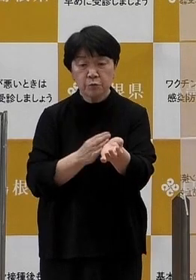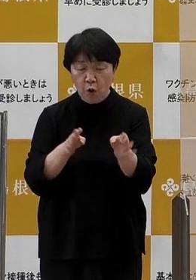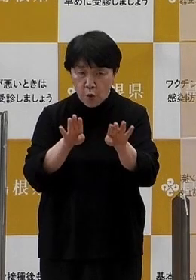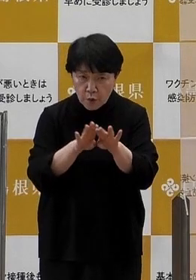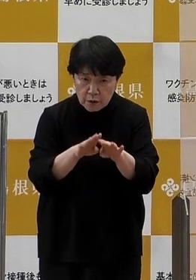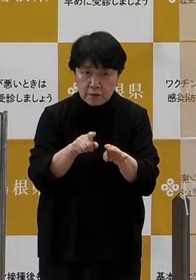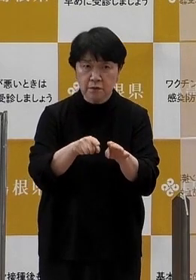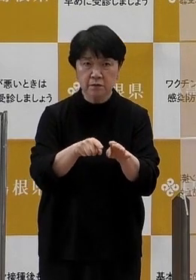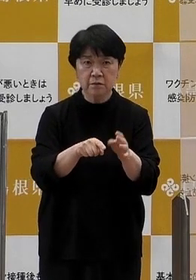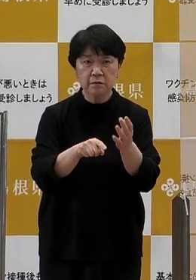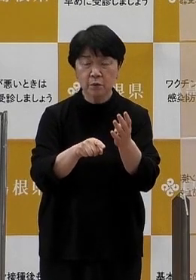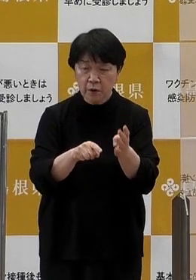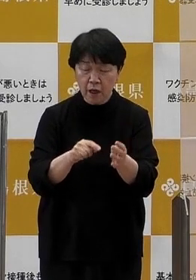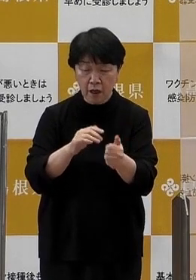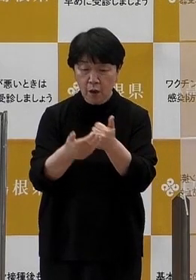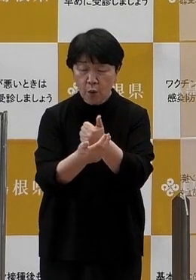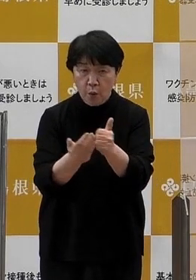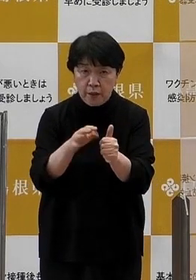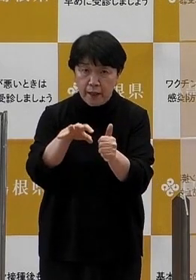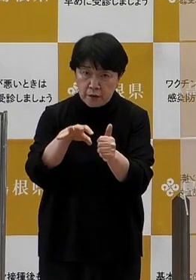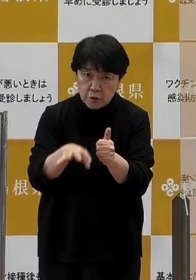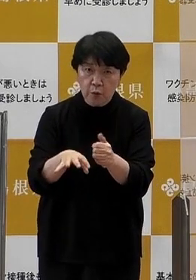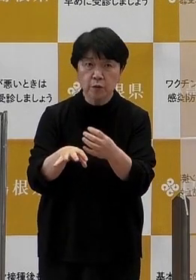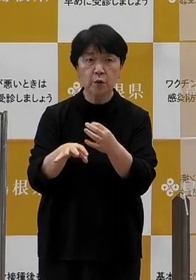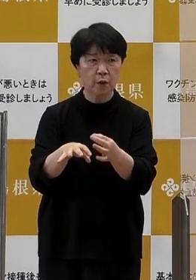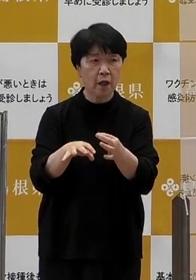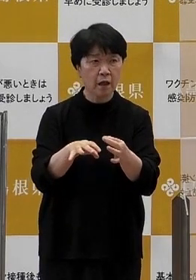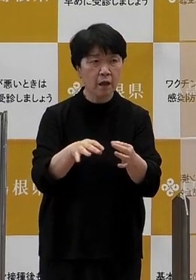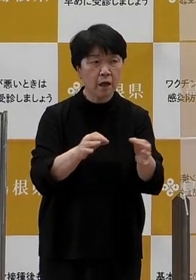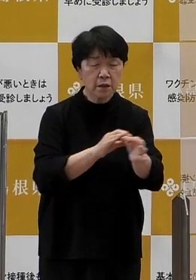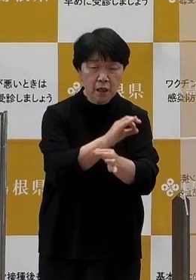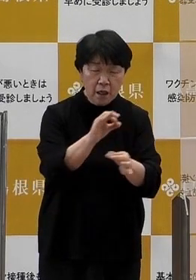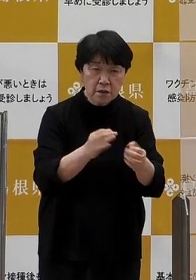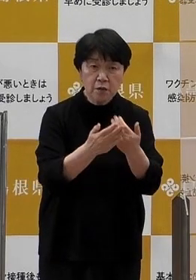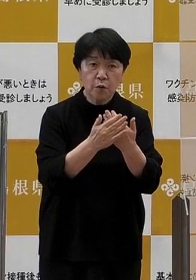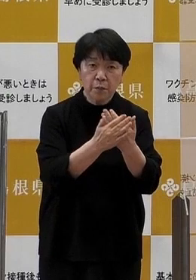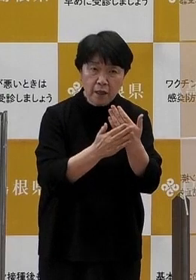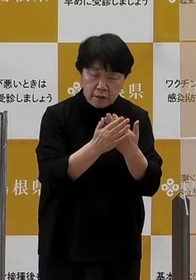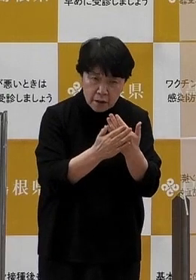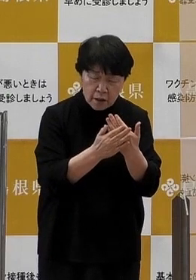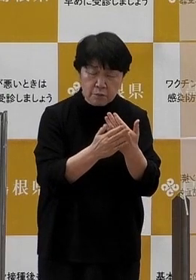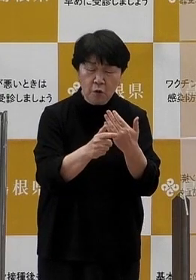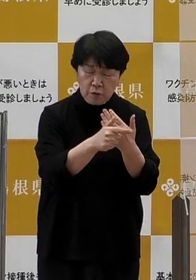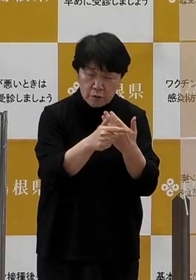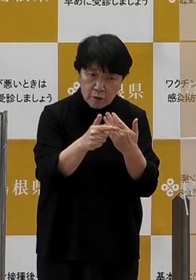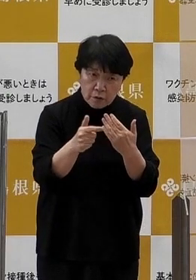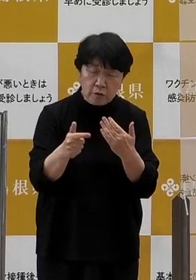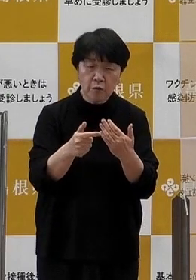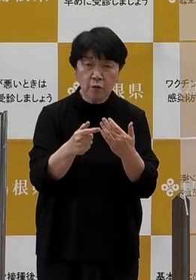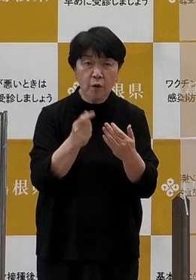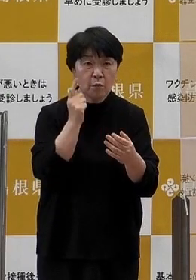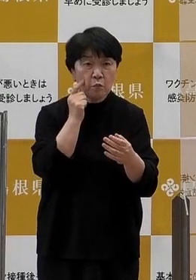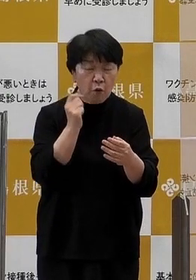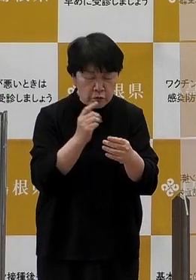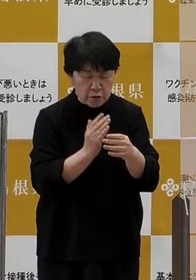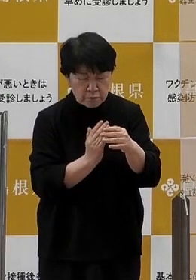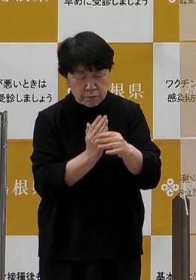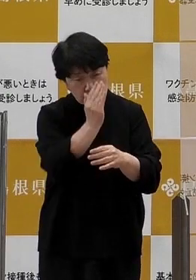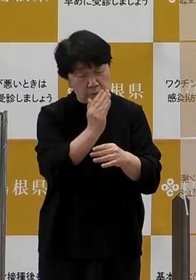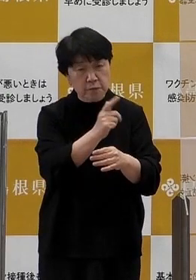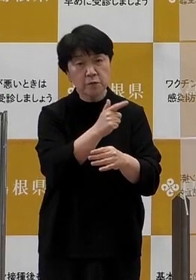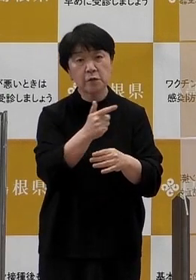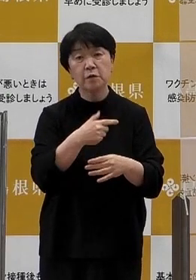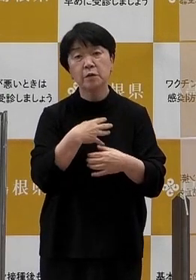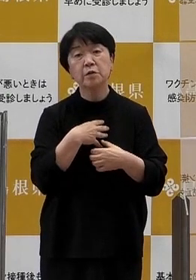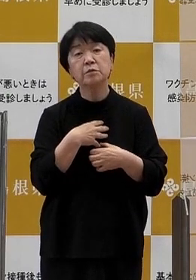所もそう、あの経済の面から言ったってそうだし、わざわざ、まあ、あのこれぐらいの数字だから